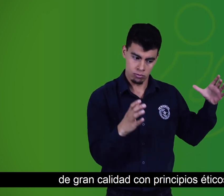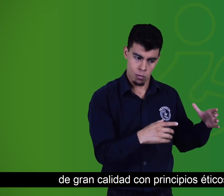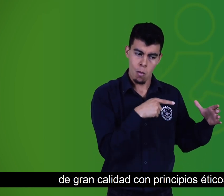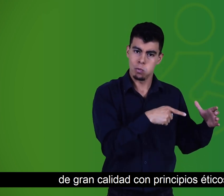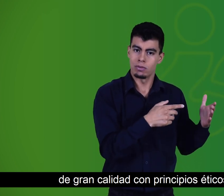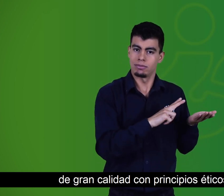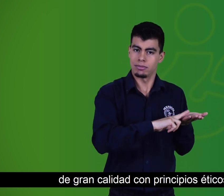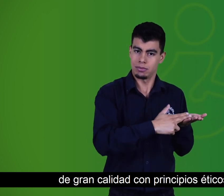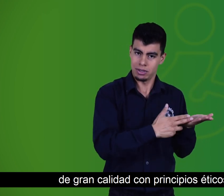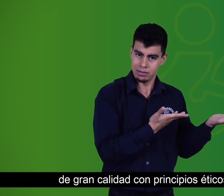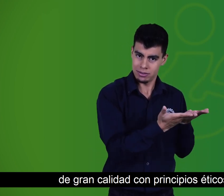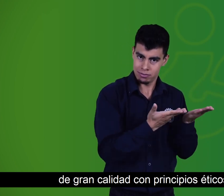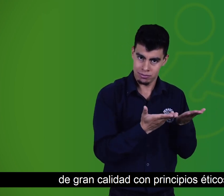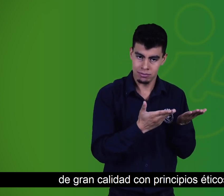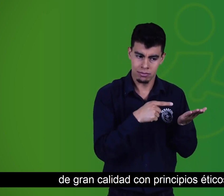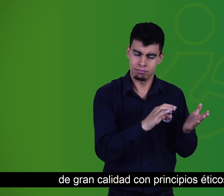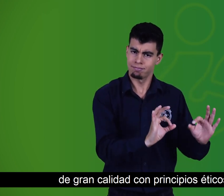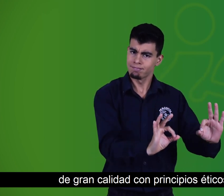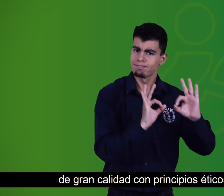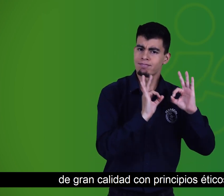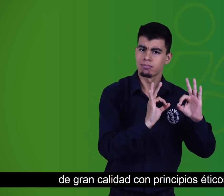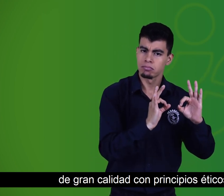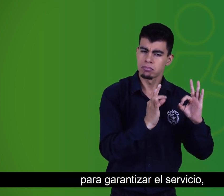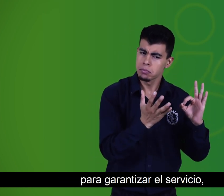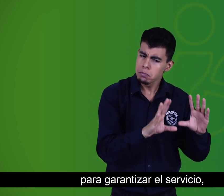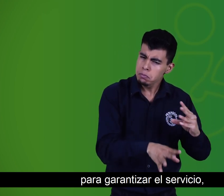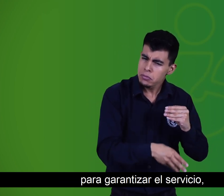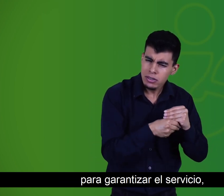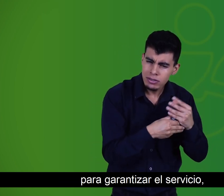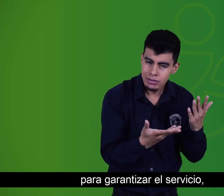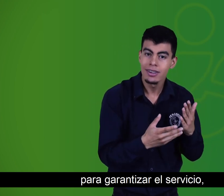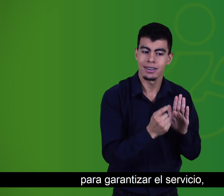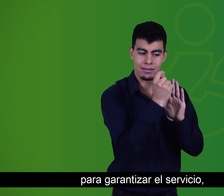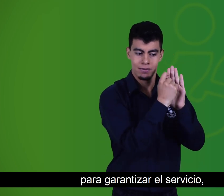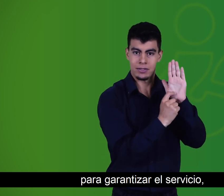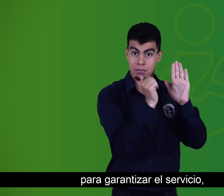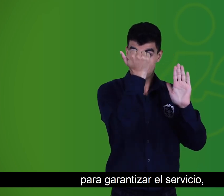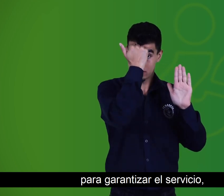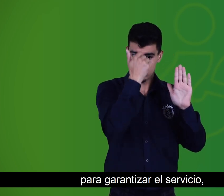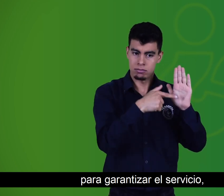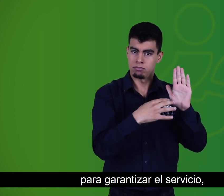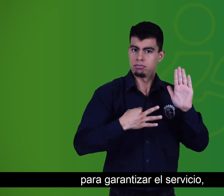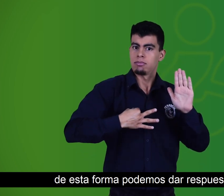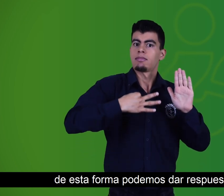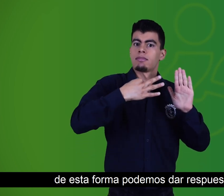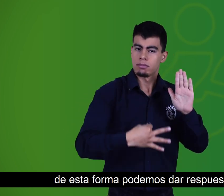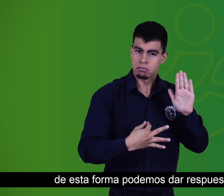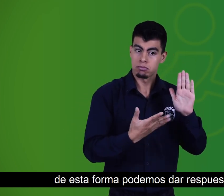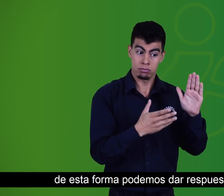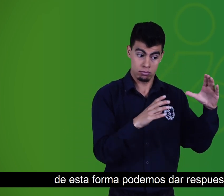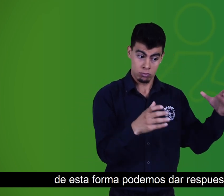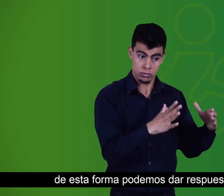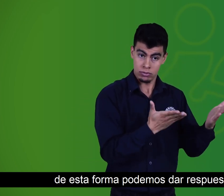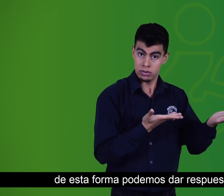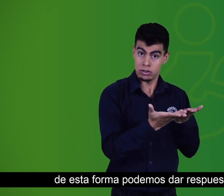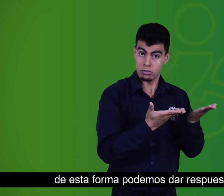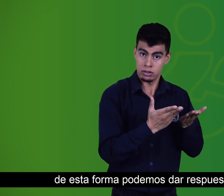gran calidad con principios éticos para garantizar el servicio. De esta forma, podemos dar